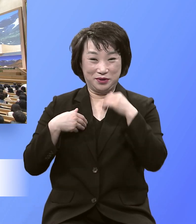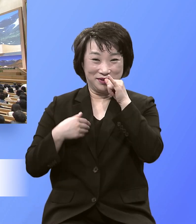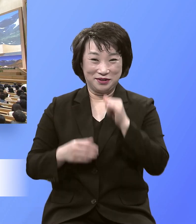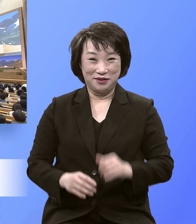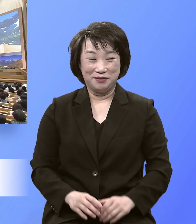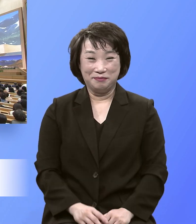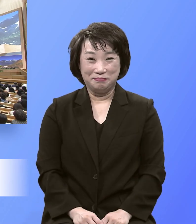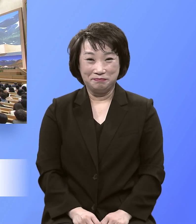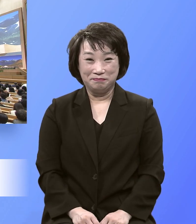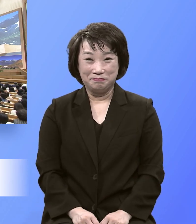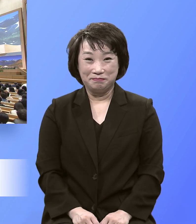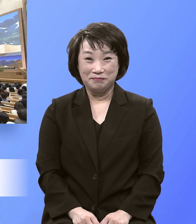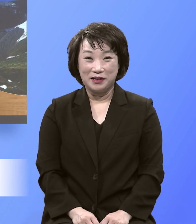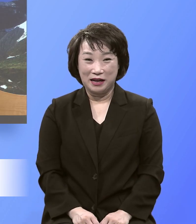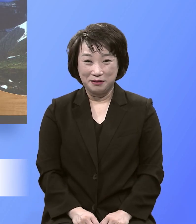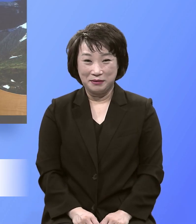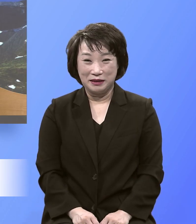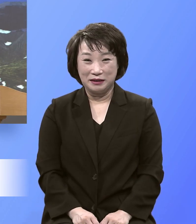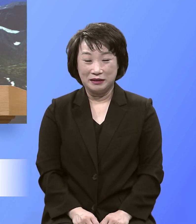말이에요.